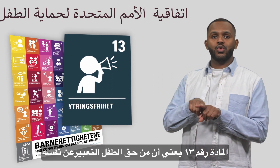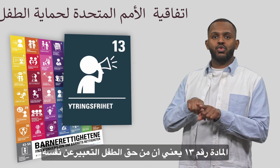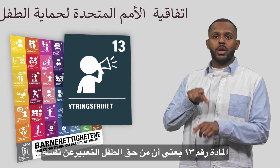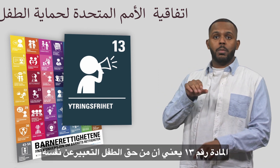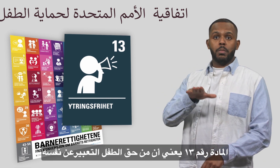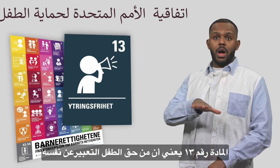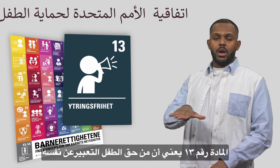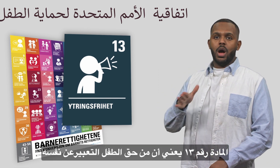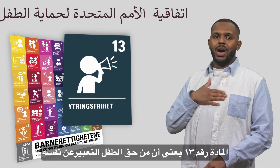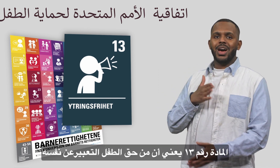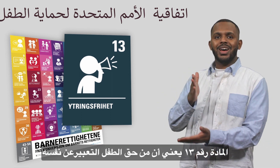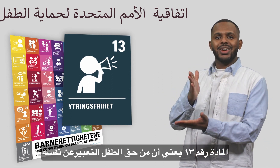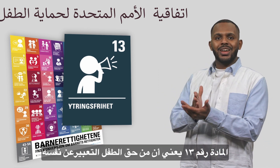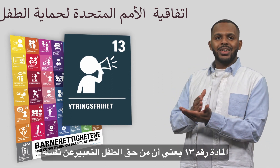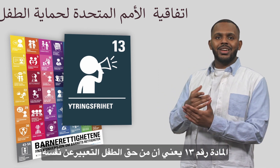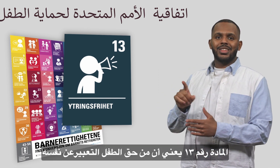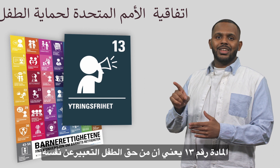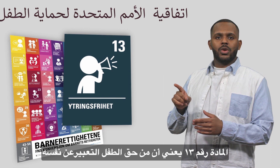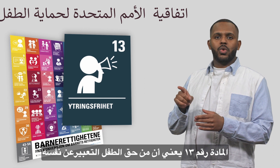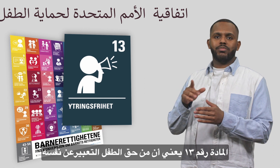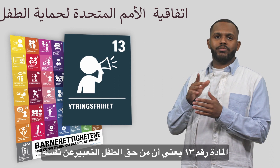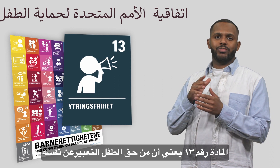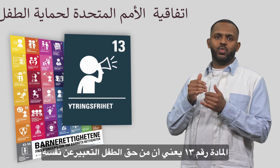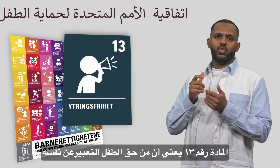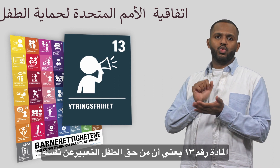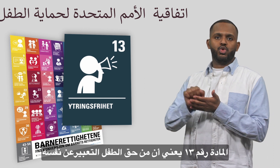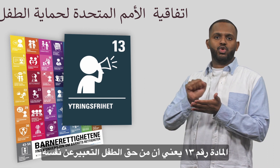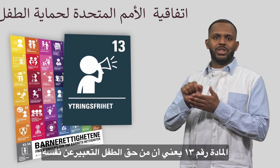المادة رقم 13 يعني أن من حق كل طفل التعبير عن نفسه